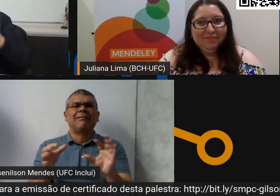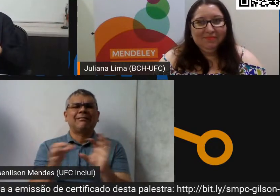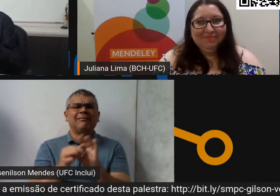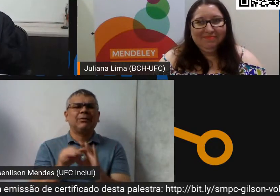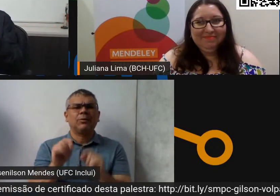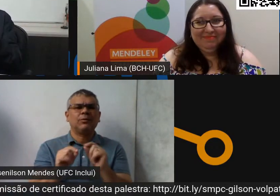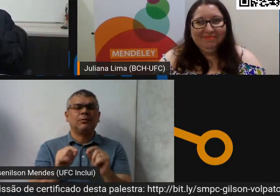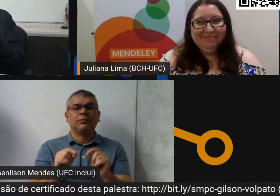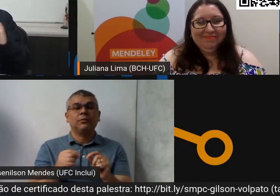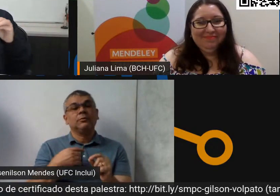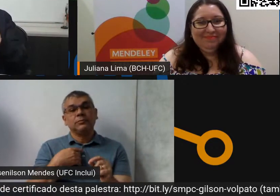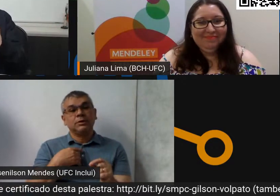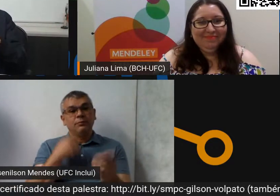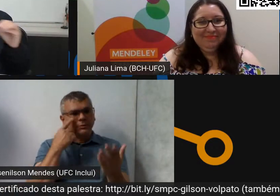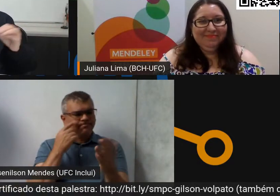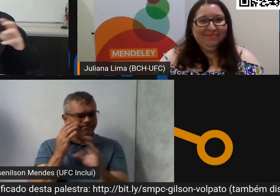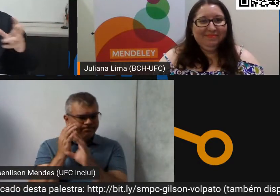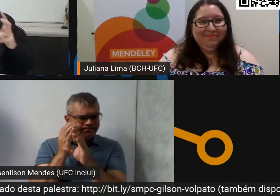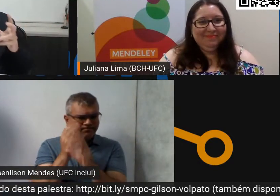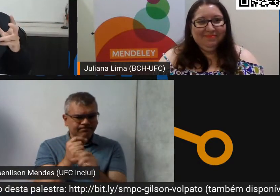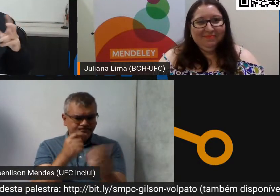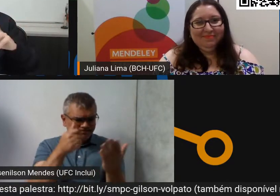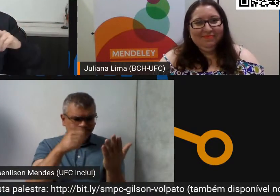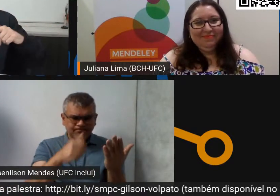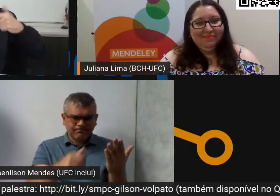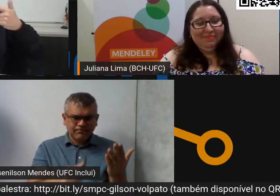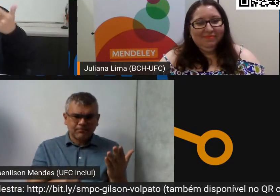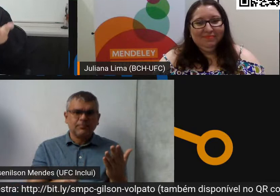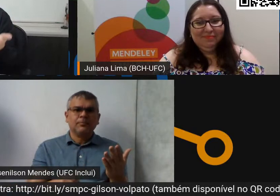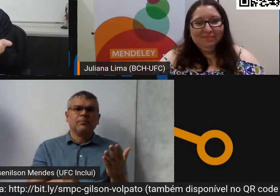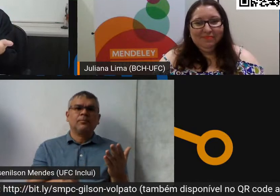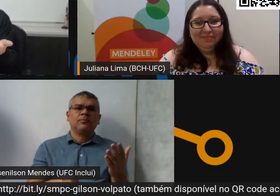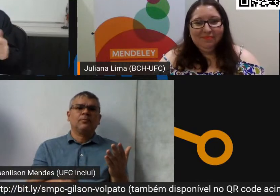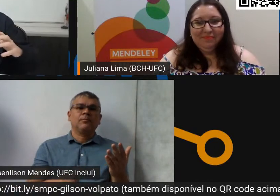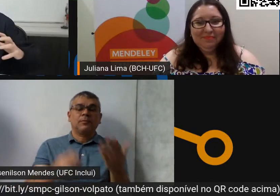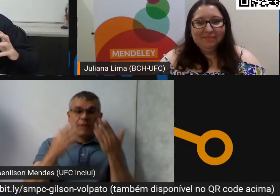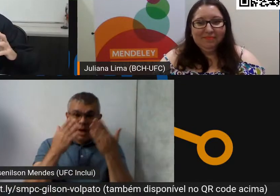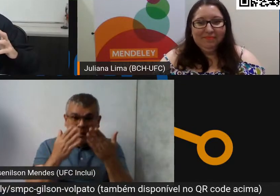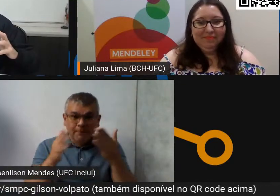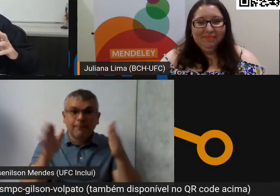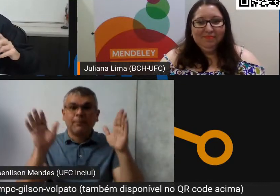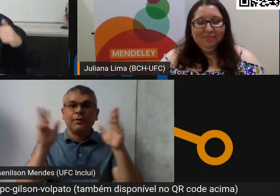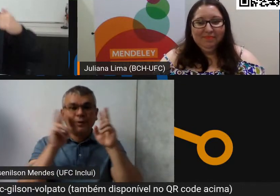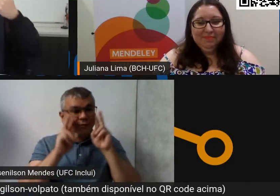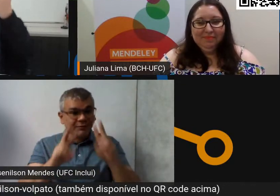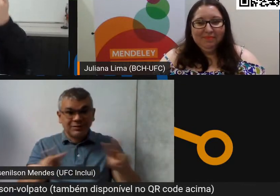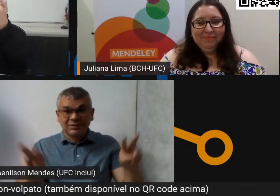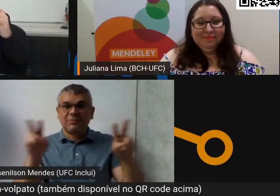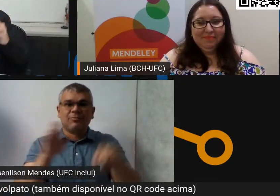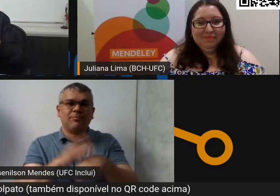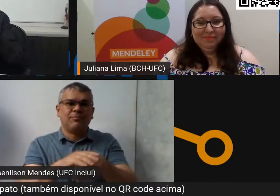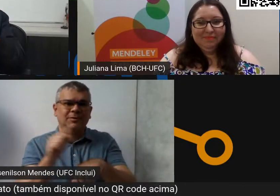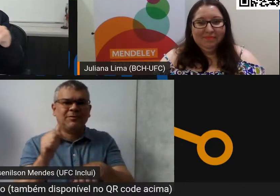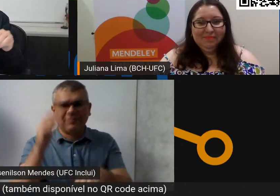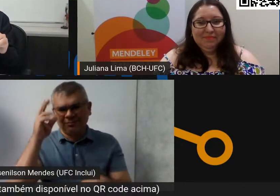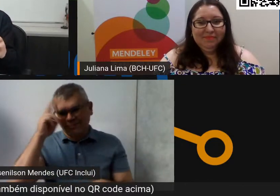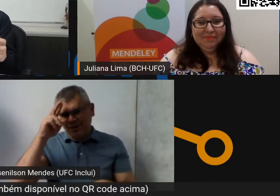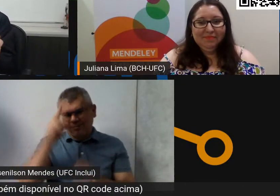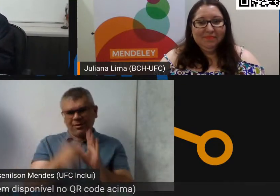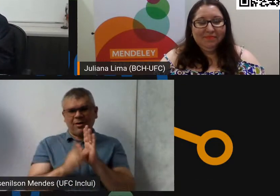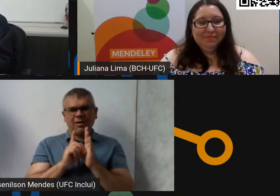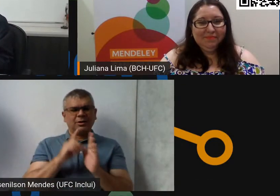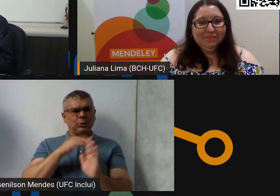boa revisão quando você pega trabalhos e áreas correlatas junto, porque amplia a visão. Lembra que eu falei que é uma abordagem holista de